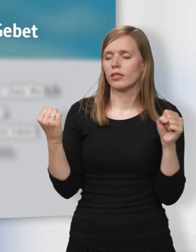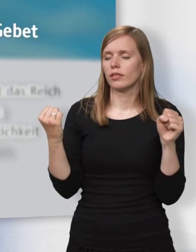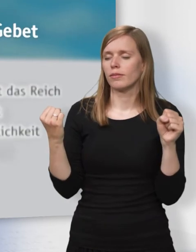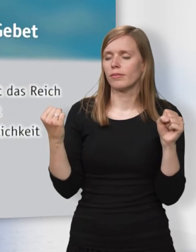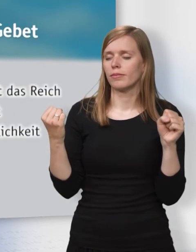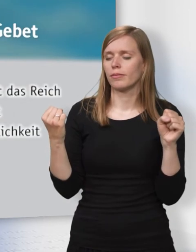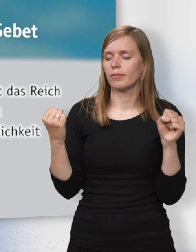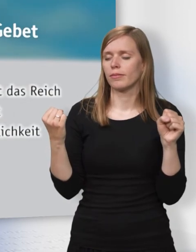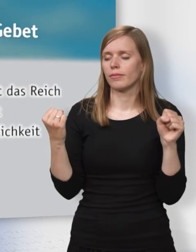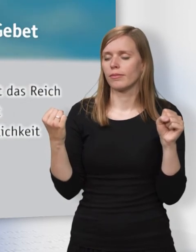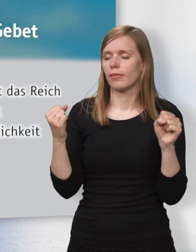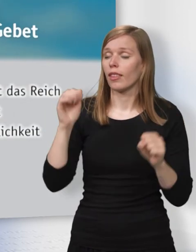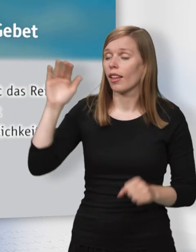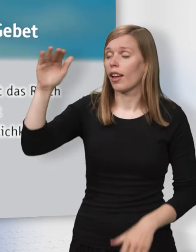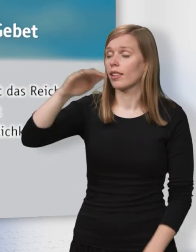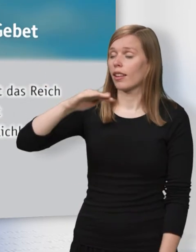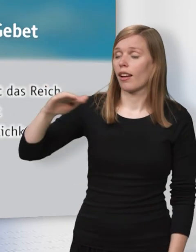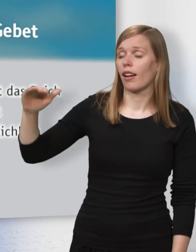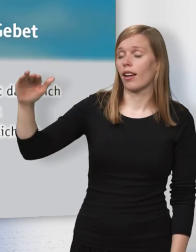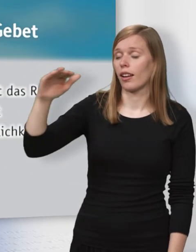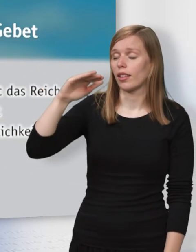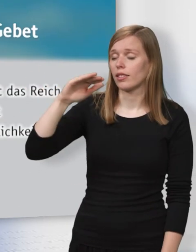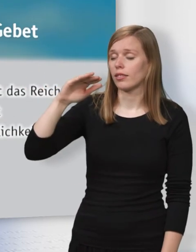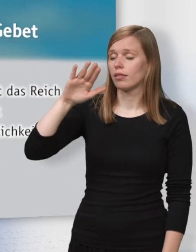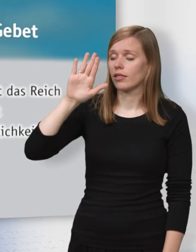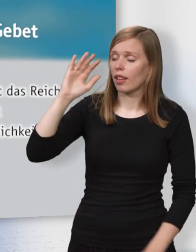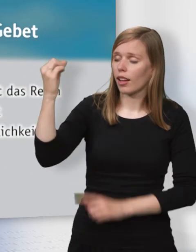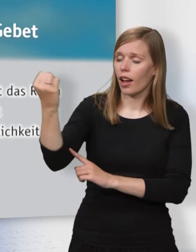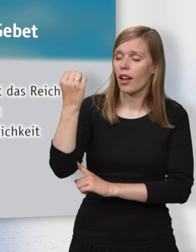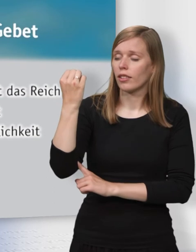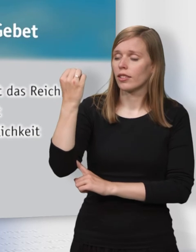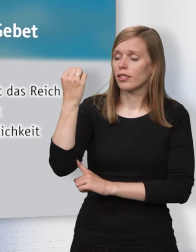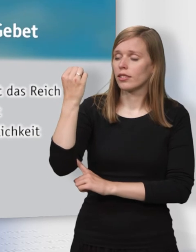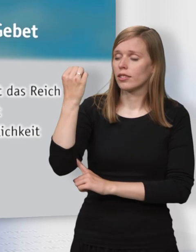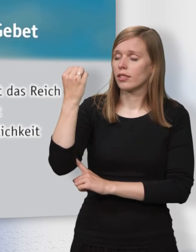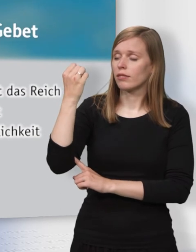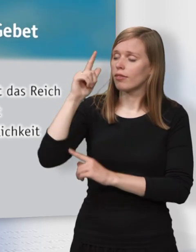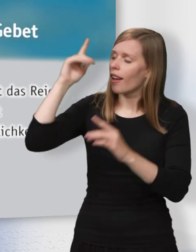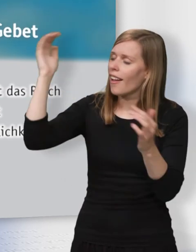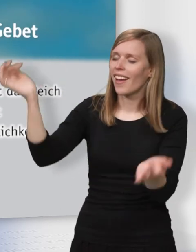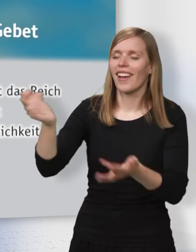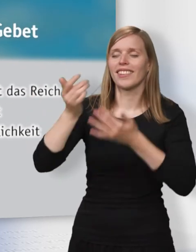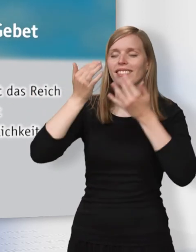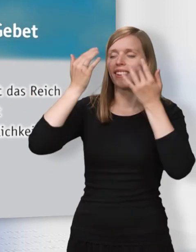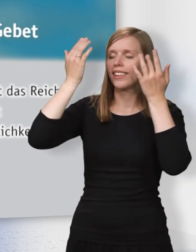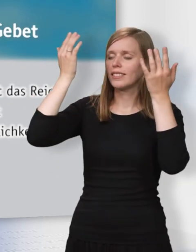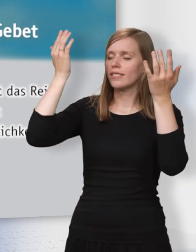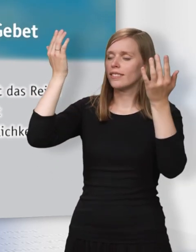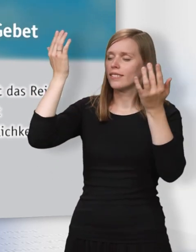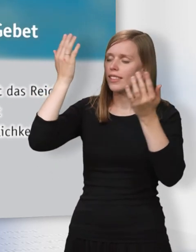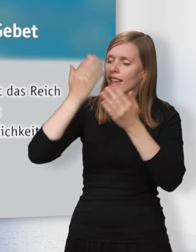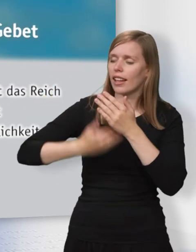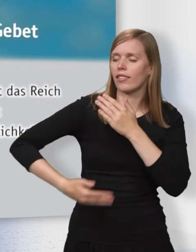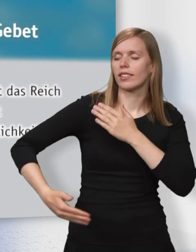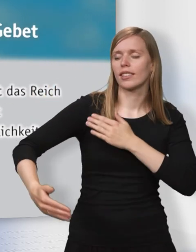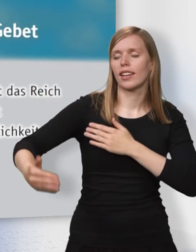Bösen. Denn dein ist das Reich und die Kraft und die Herrlichkeit